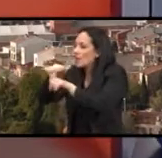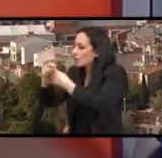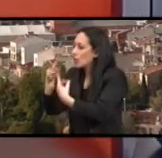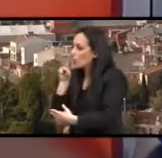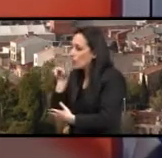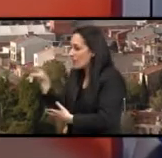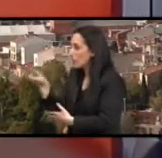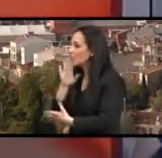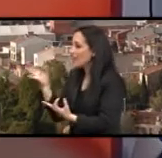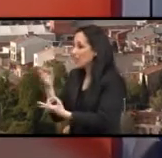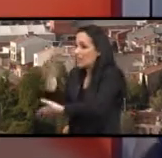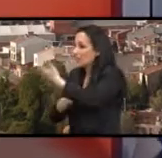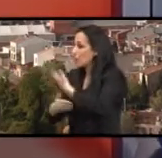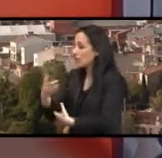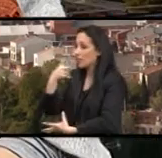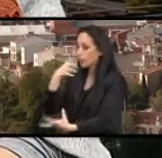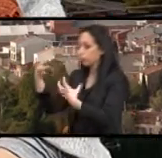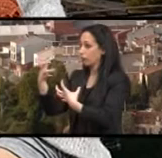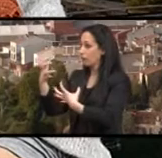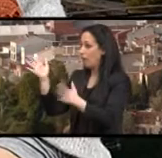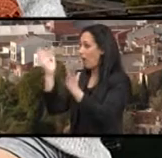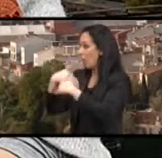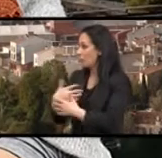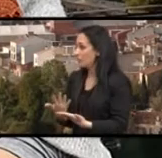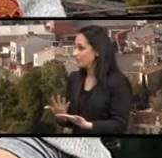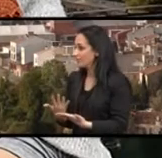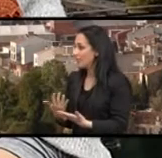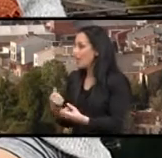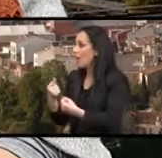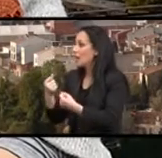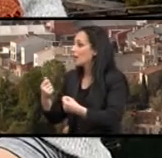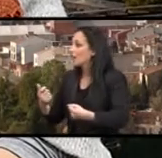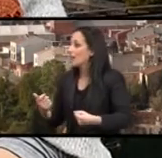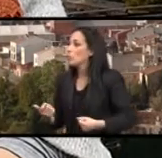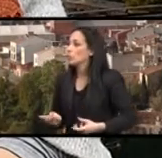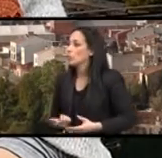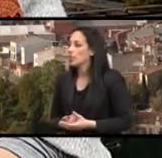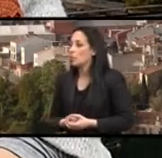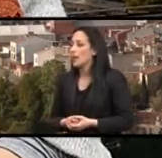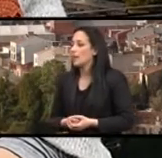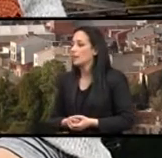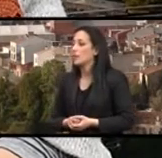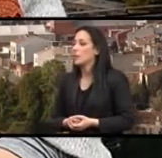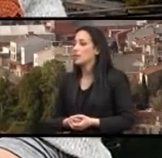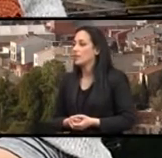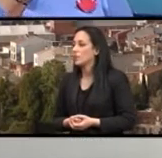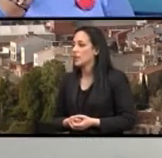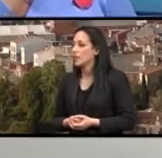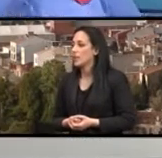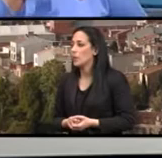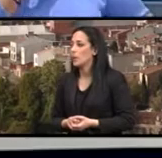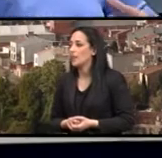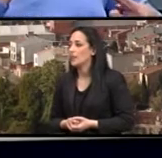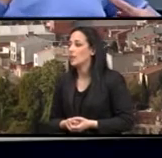no és aparent, no es veu. Llavors poder, a vegades, no ho sé, ens hem de... una mica... Clar, moltes vegades, si anem a les tendes,